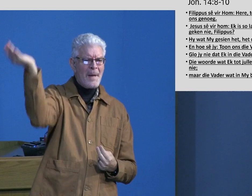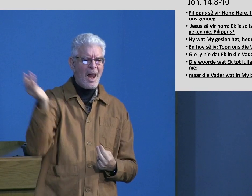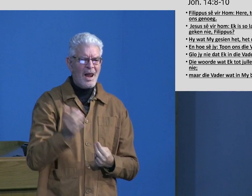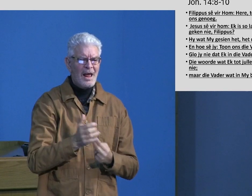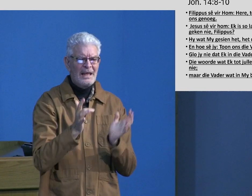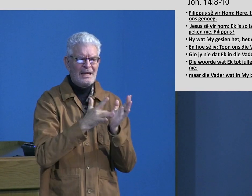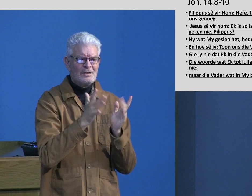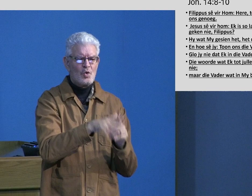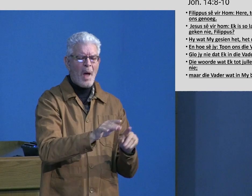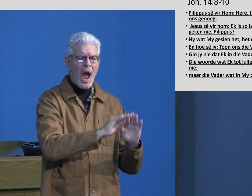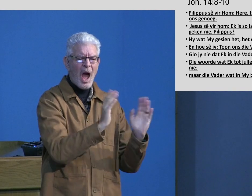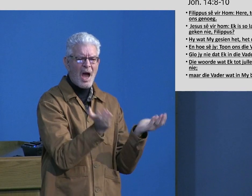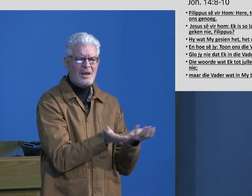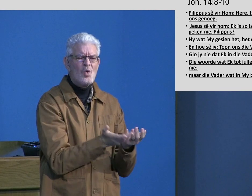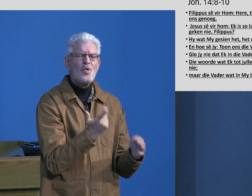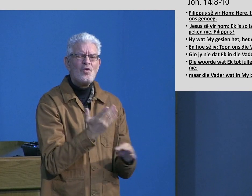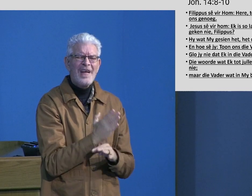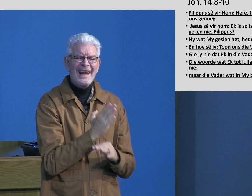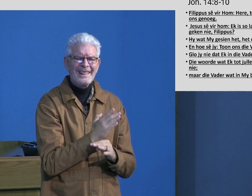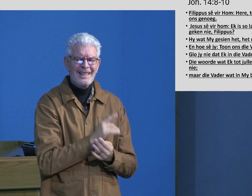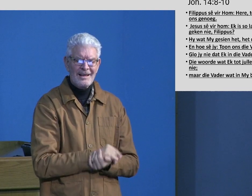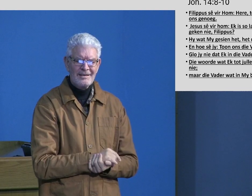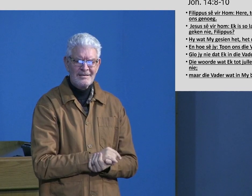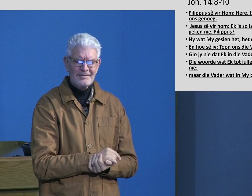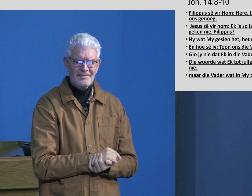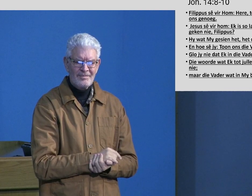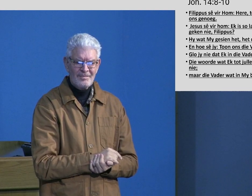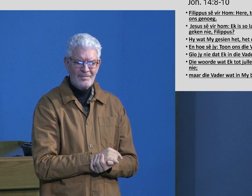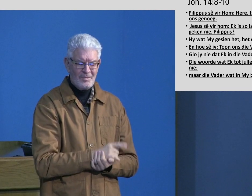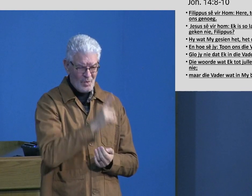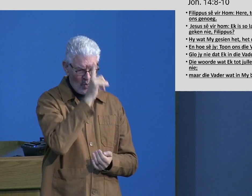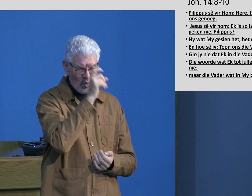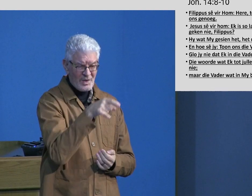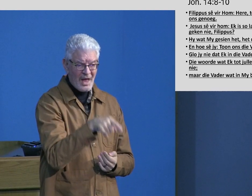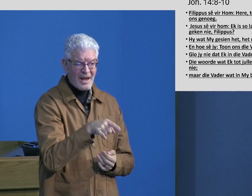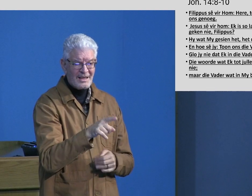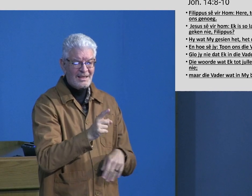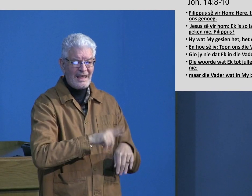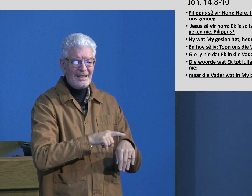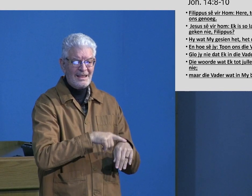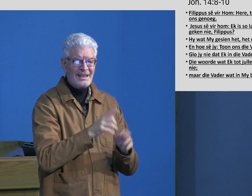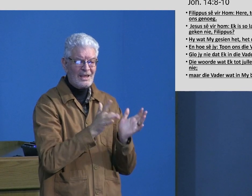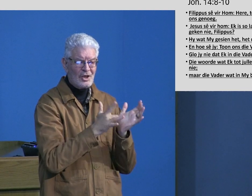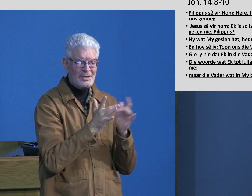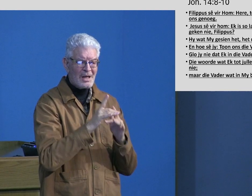Die Vader in die hemel en Jesus op die aarde, daai tyd, hoe dit gewerk.